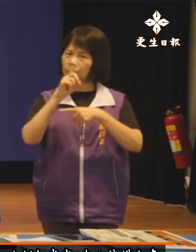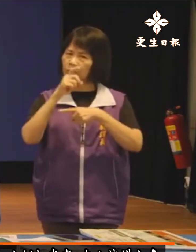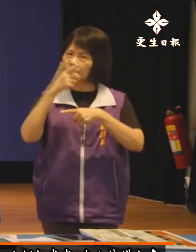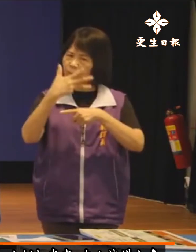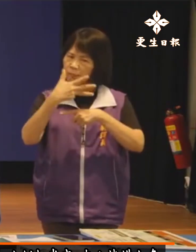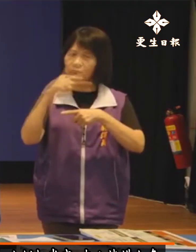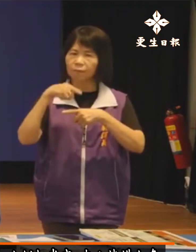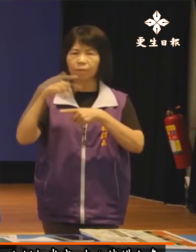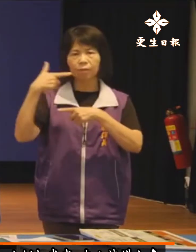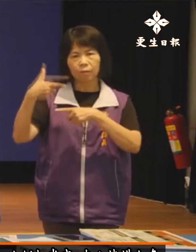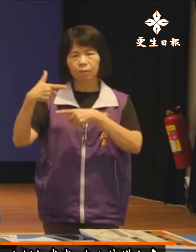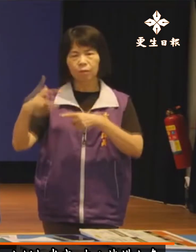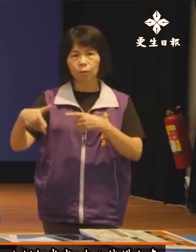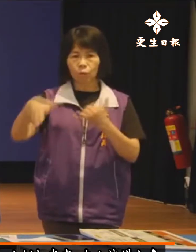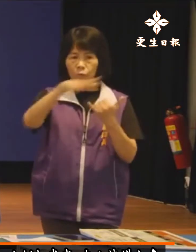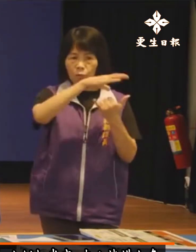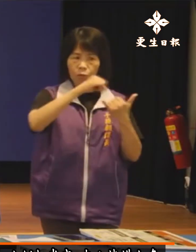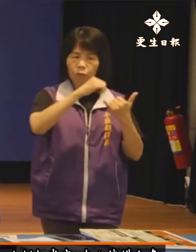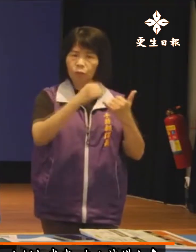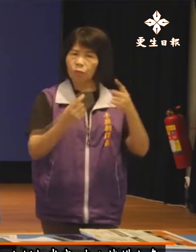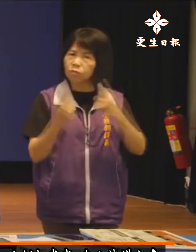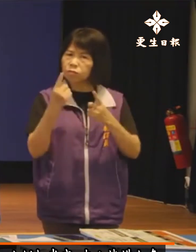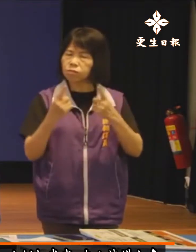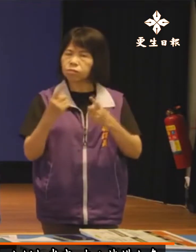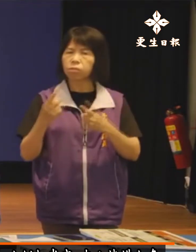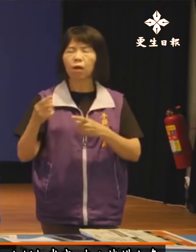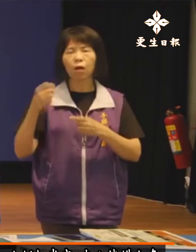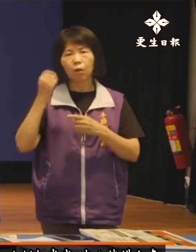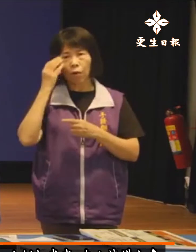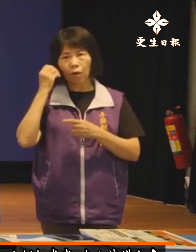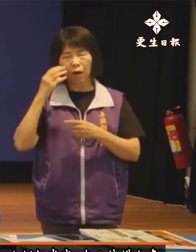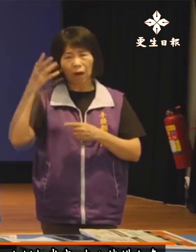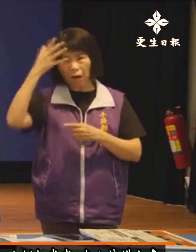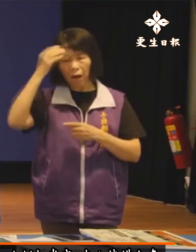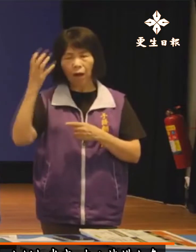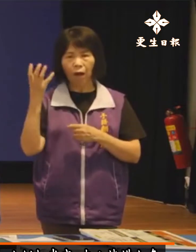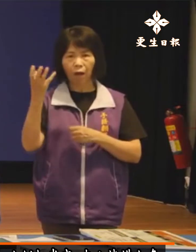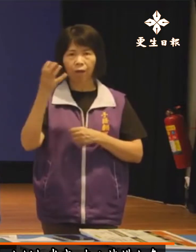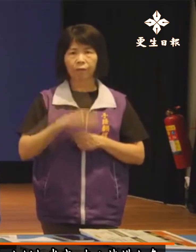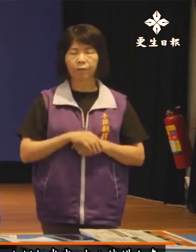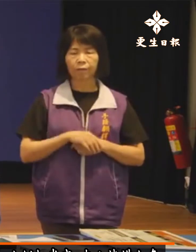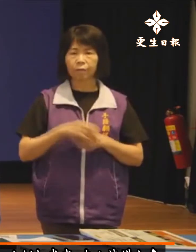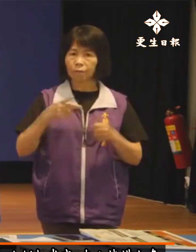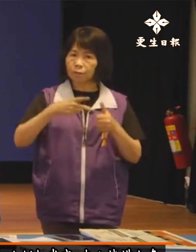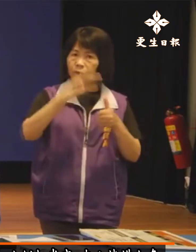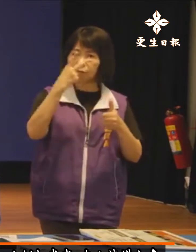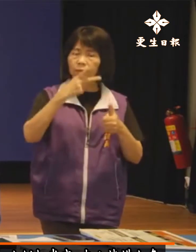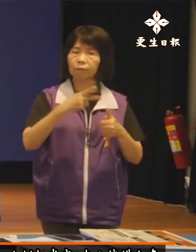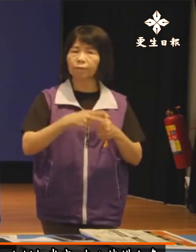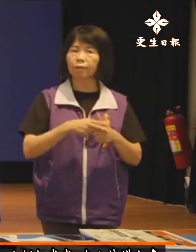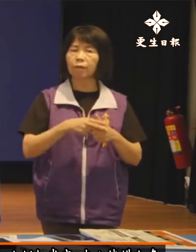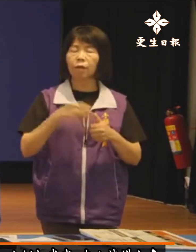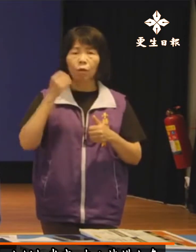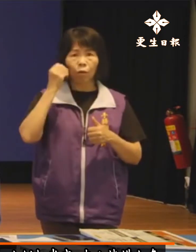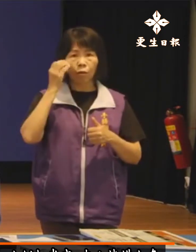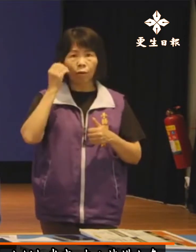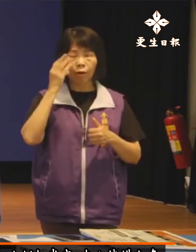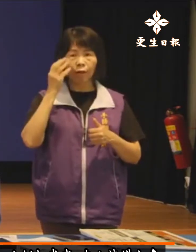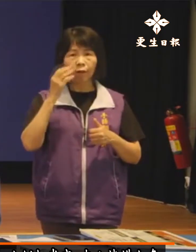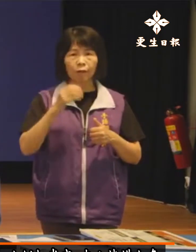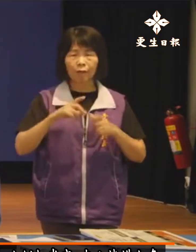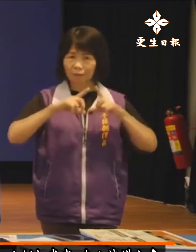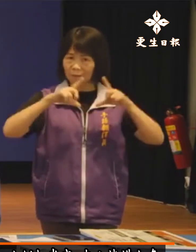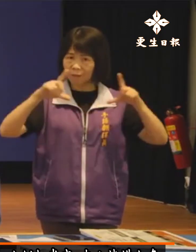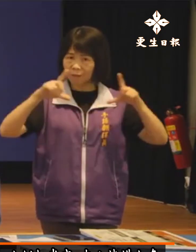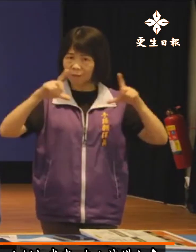他的占比是 18.6%， 在全国算是非常高的一个高龄社会。那另外第二个，